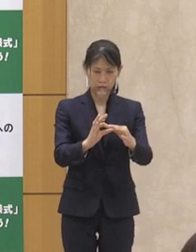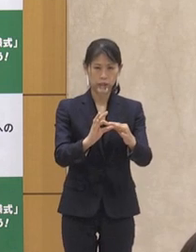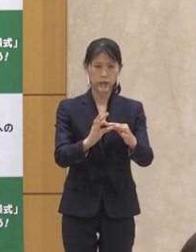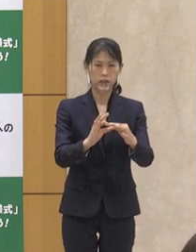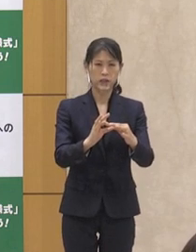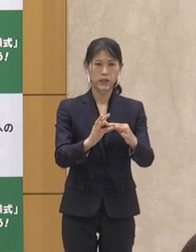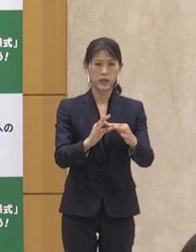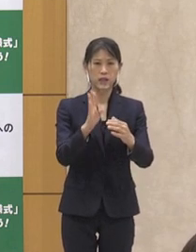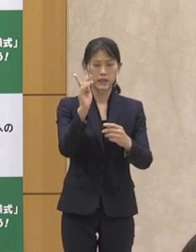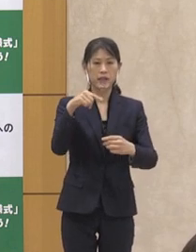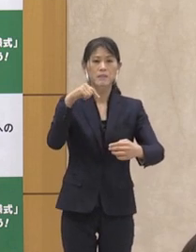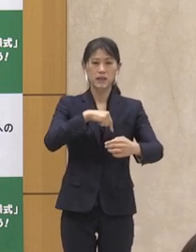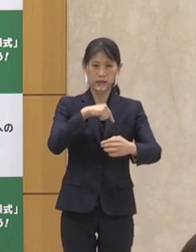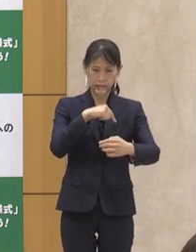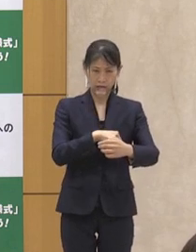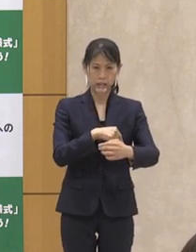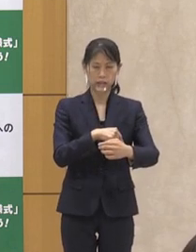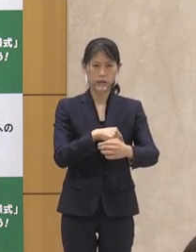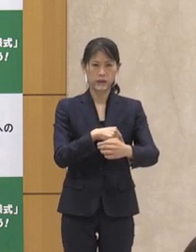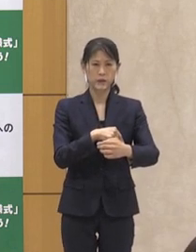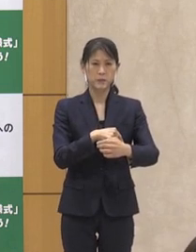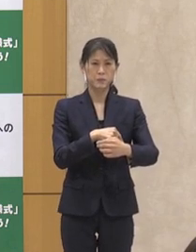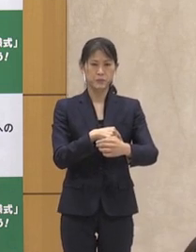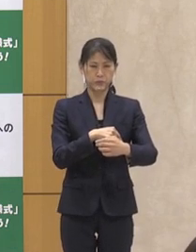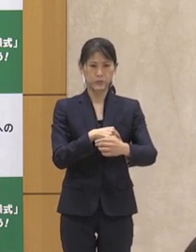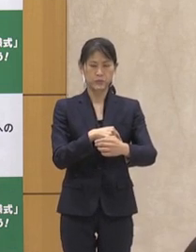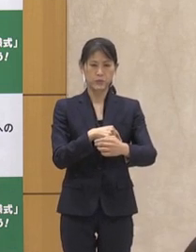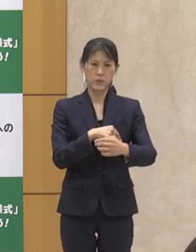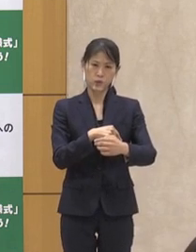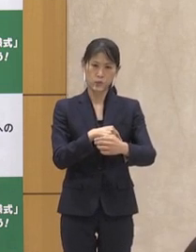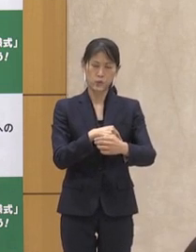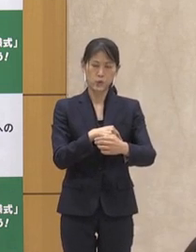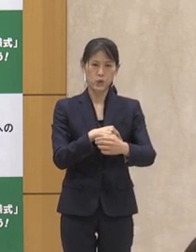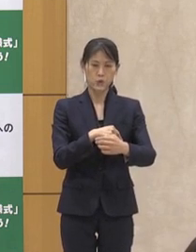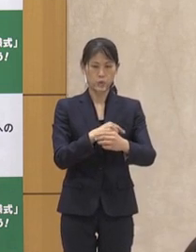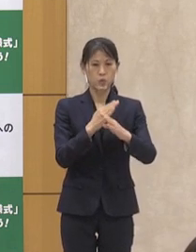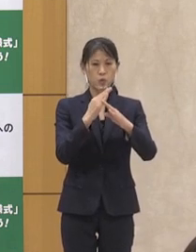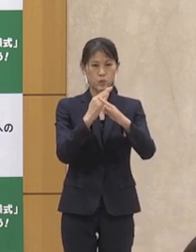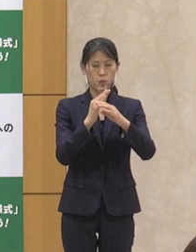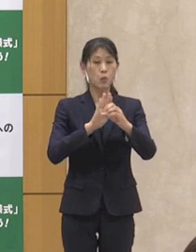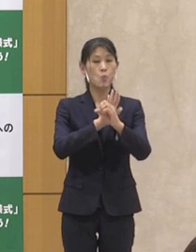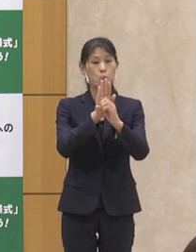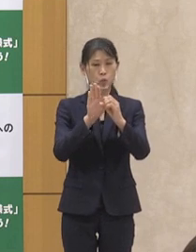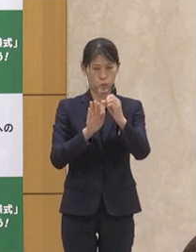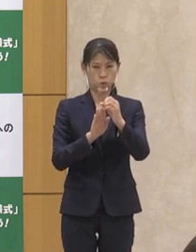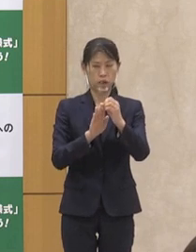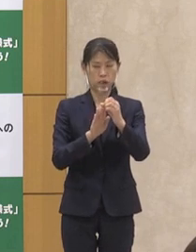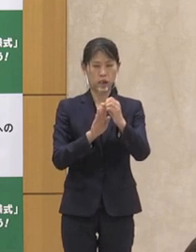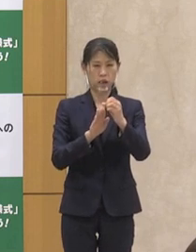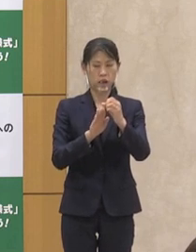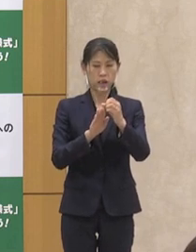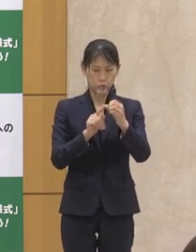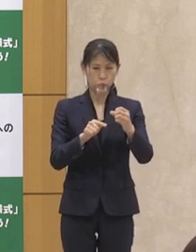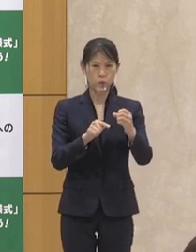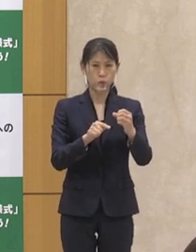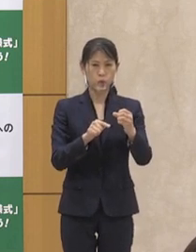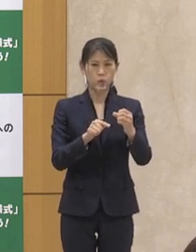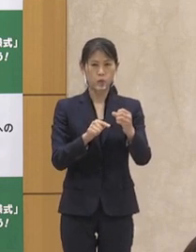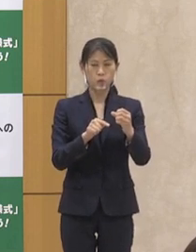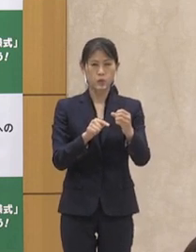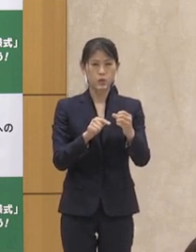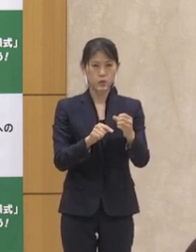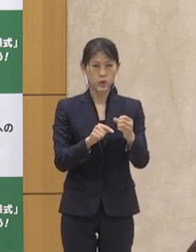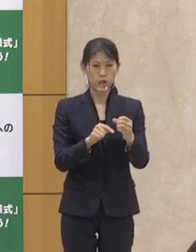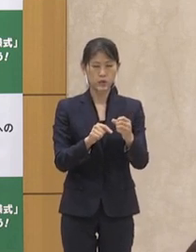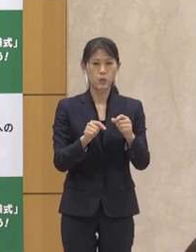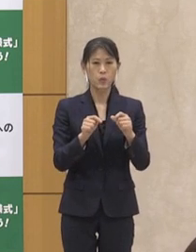まあ、県内でどのようなこう、成果というかですね、広がりが、持たれたり、どういうふうにしていきたいのというふうにこう